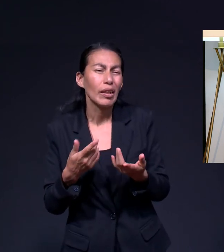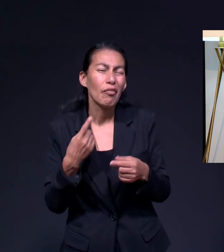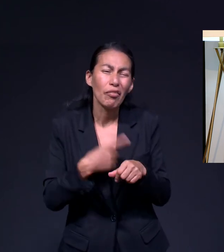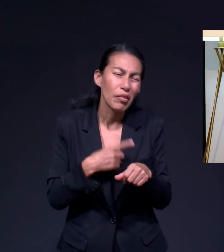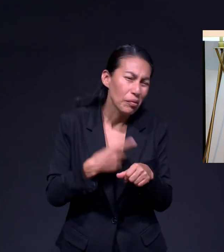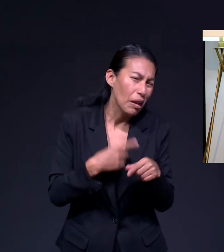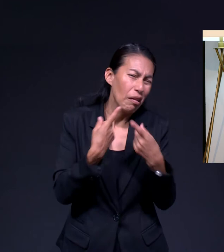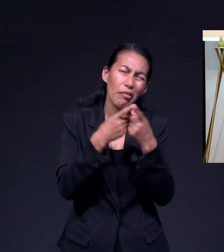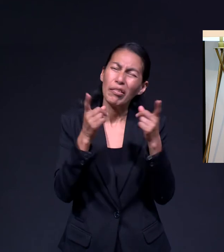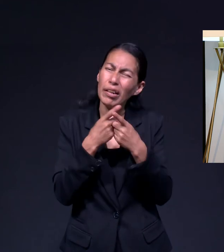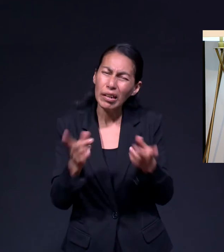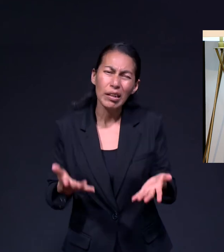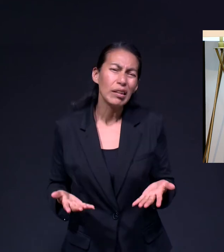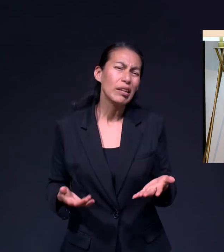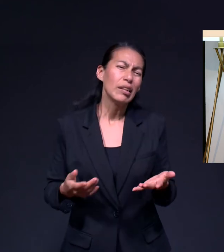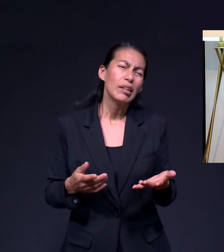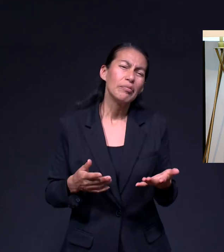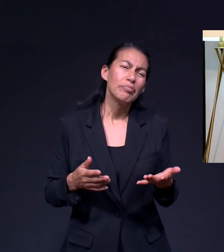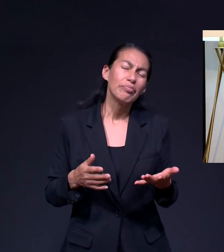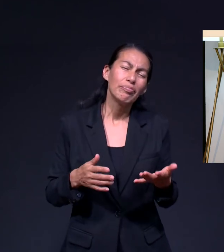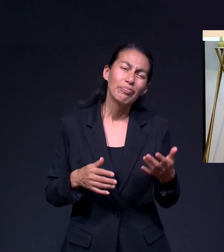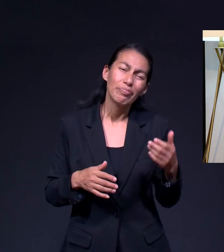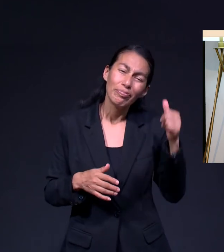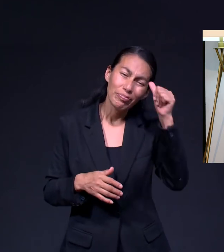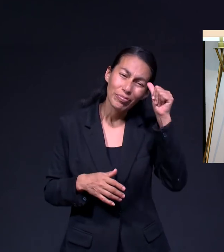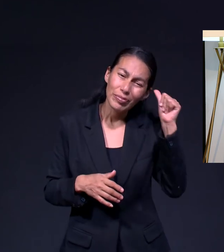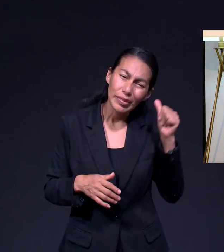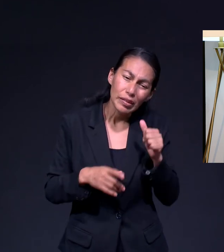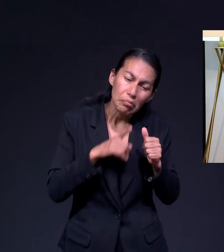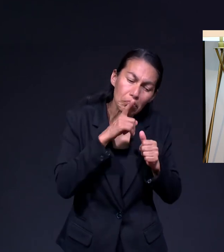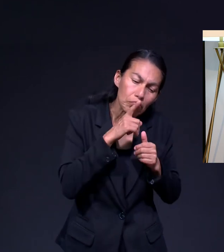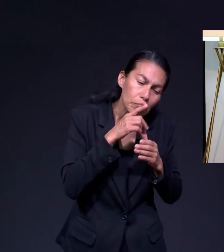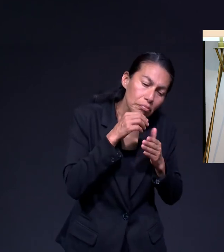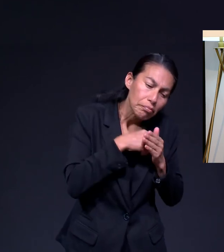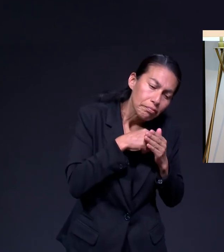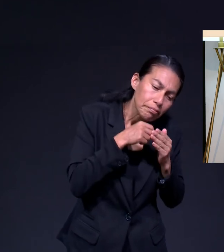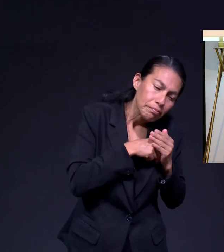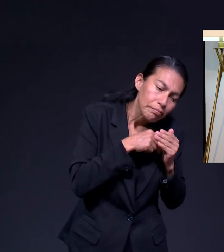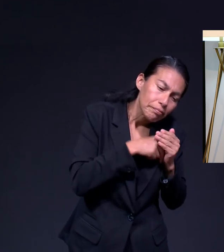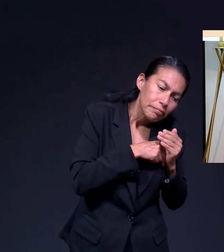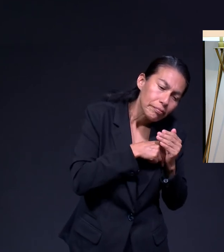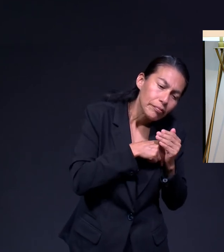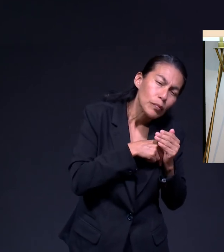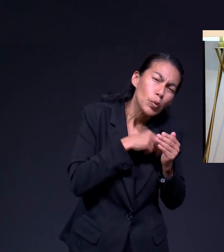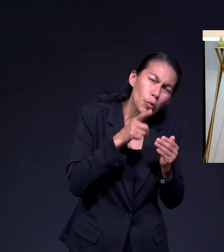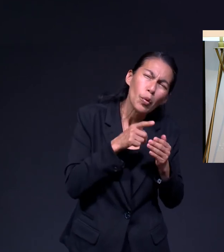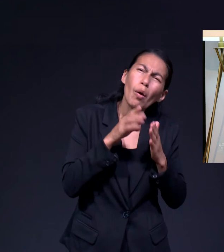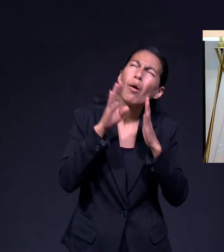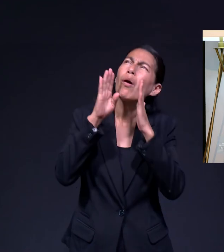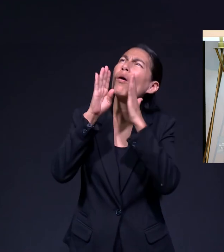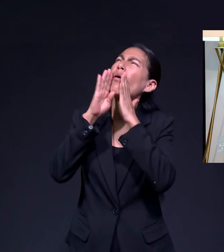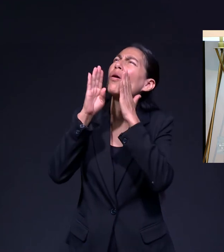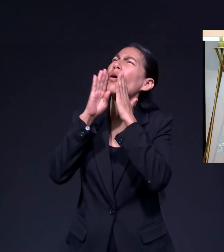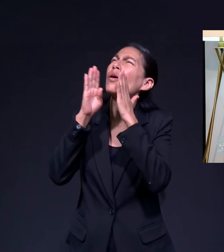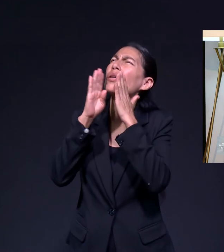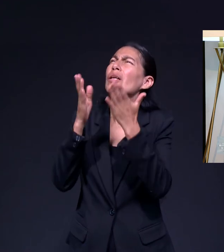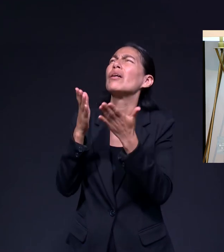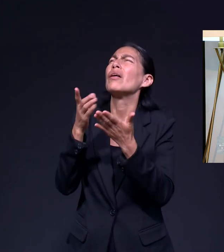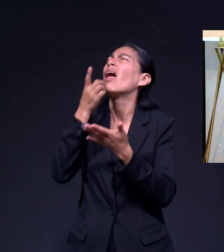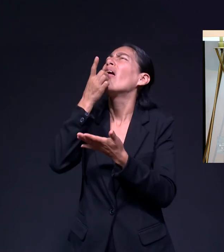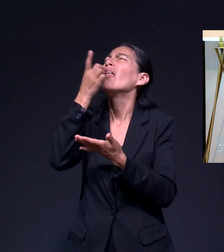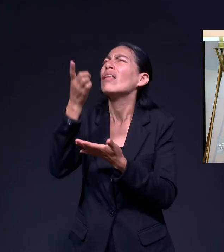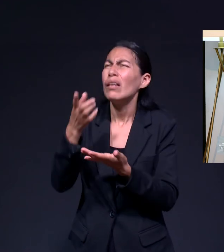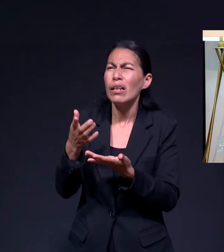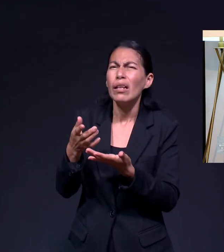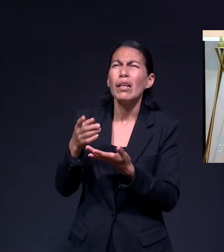confesar delante de dios hazlo hazlo a solas deja que él escuche tu ruego tu oración